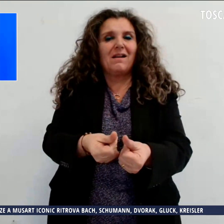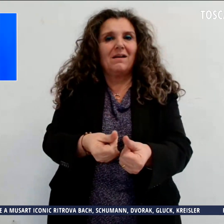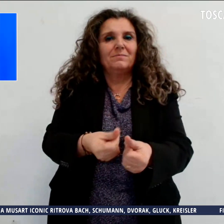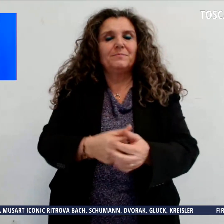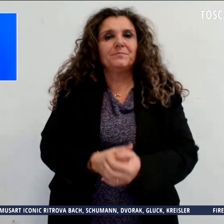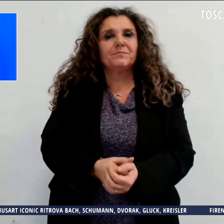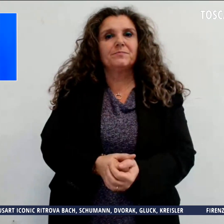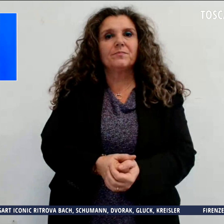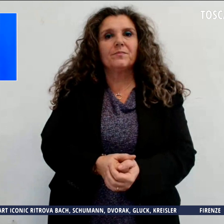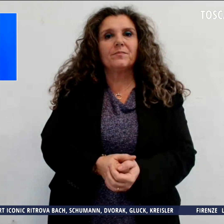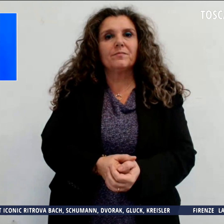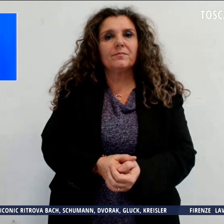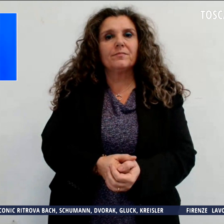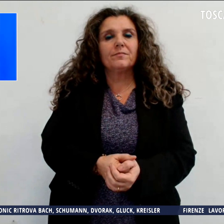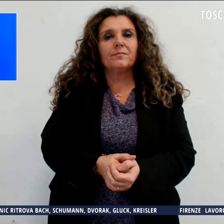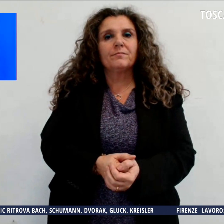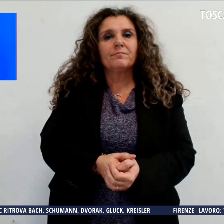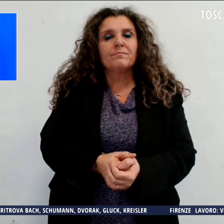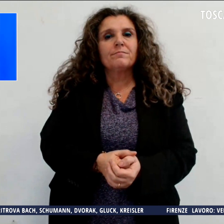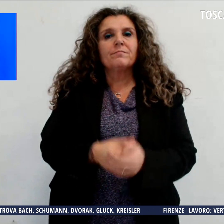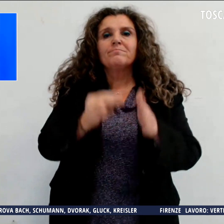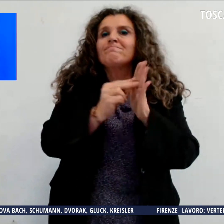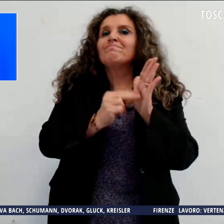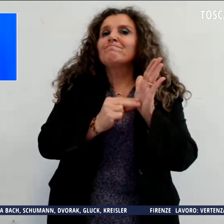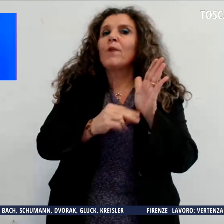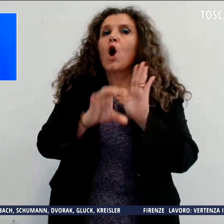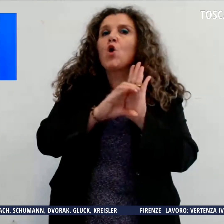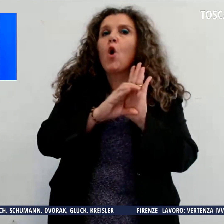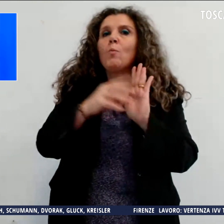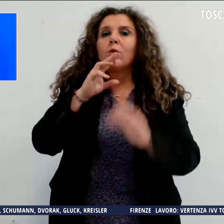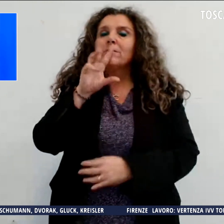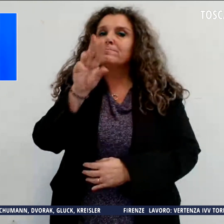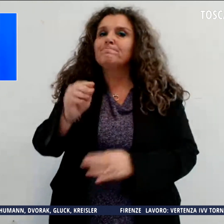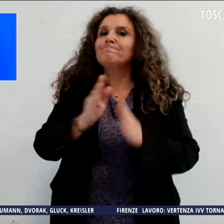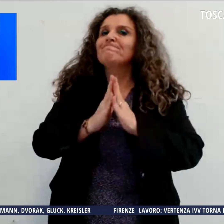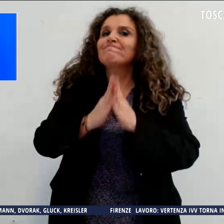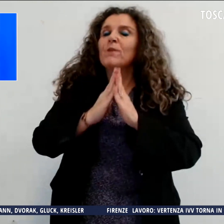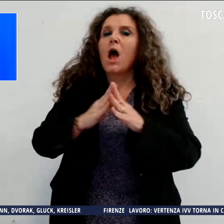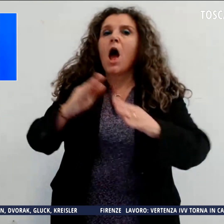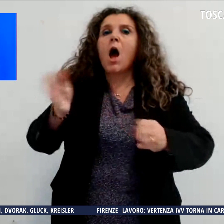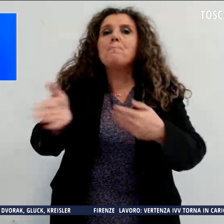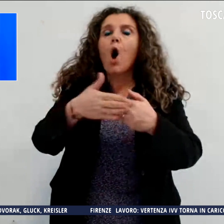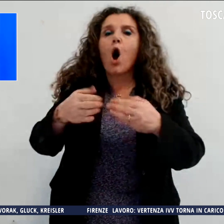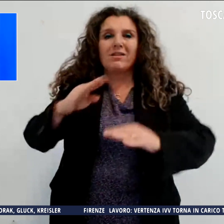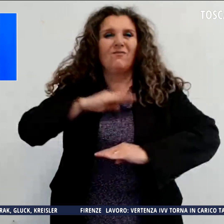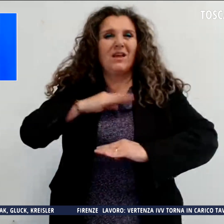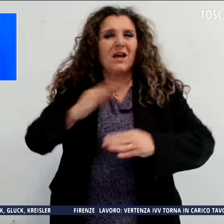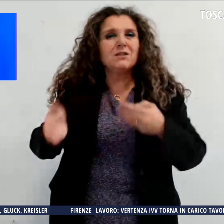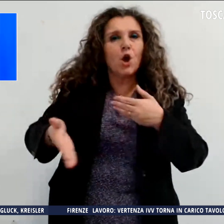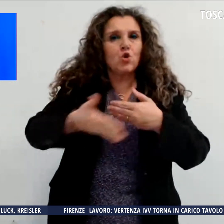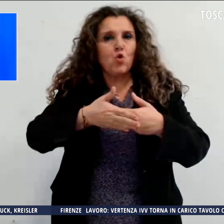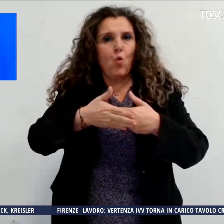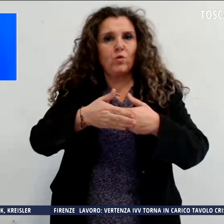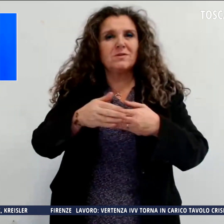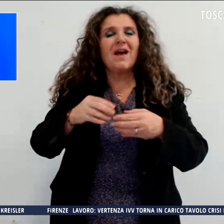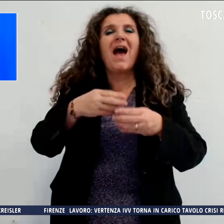Nelle prescrizioni comunali si raccomanda di tenere porte e finestre chiuse e di lavare bene gli ortaggi